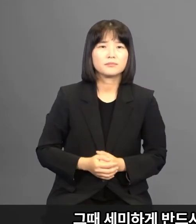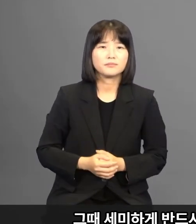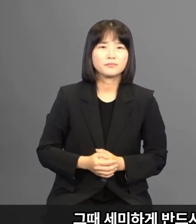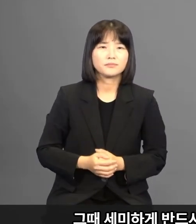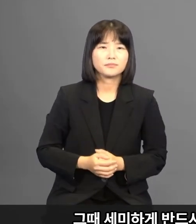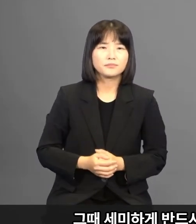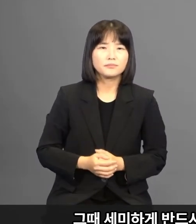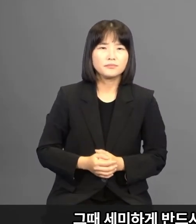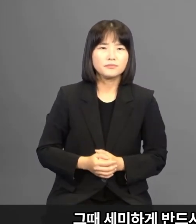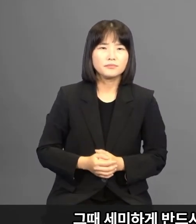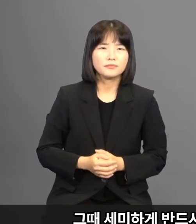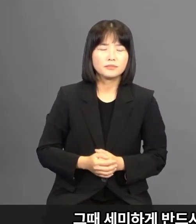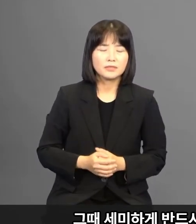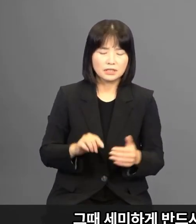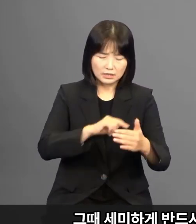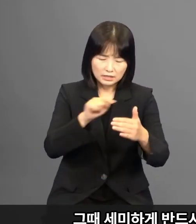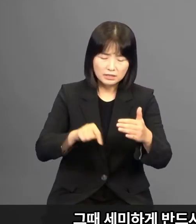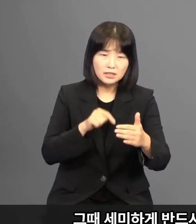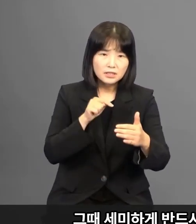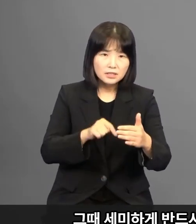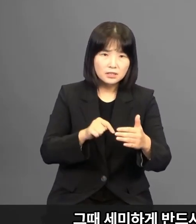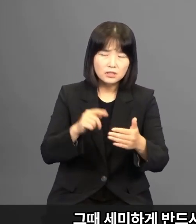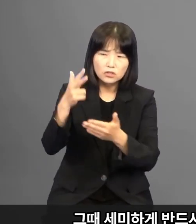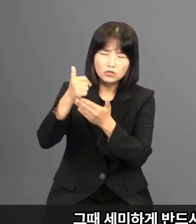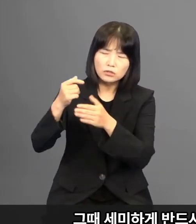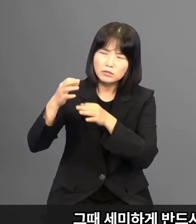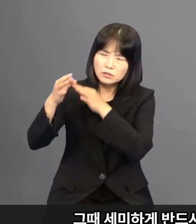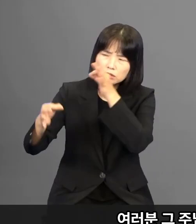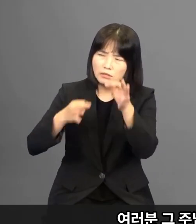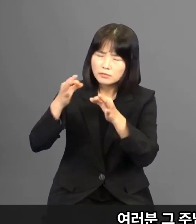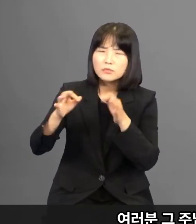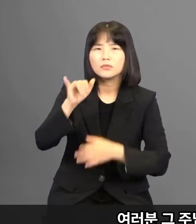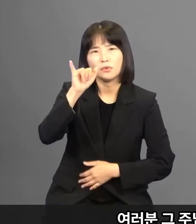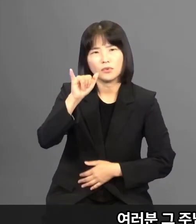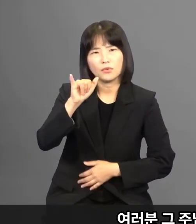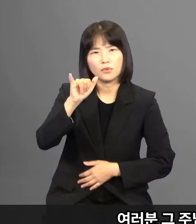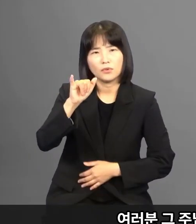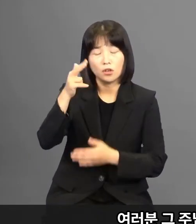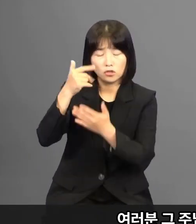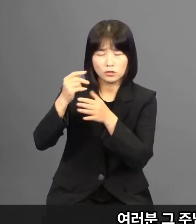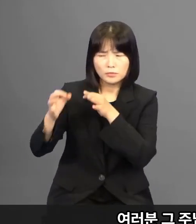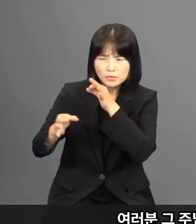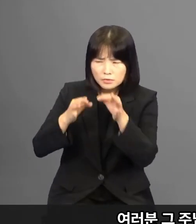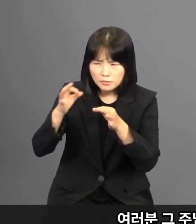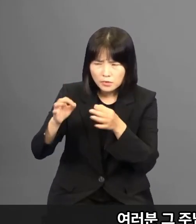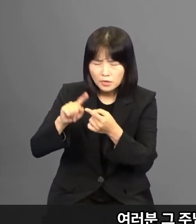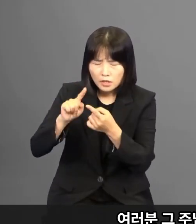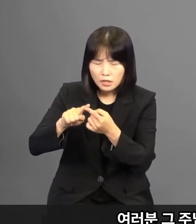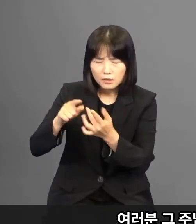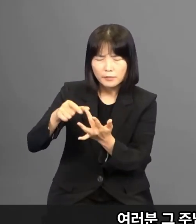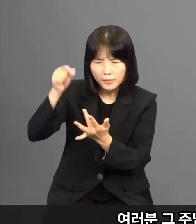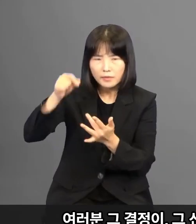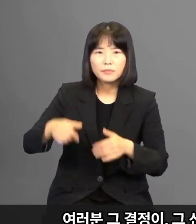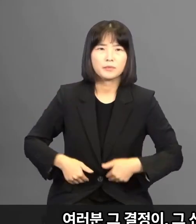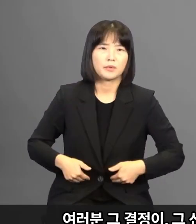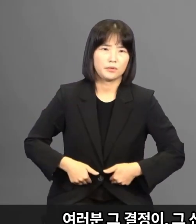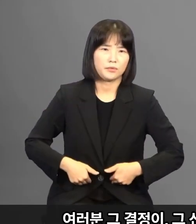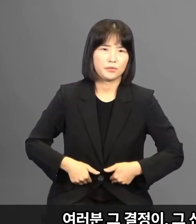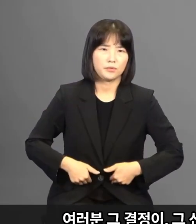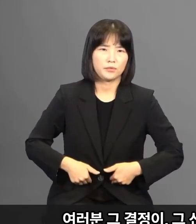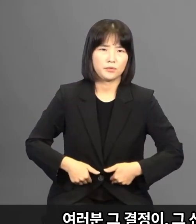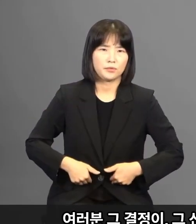세미하게 반드시 그 안에 주님의 소리가 있습니다. 여러분, 그 주님의 소리를 택하셔야 돼요. 여러분,